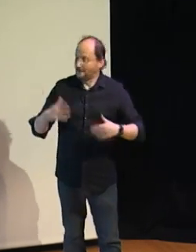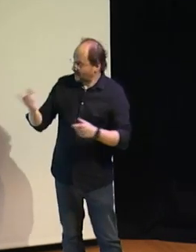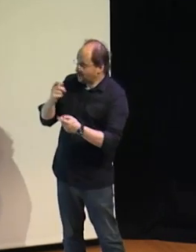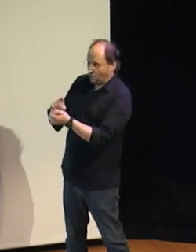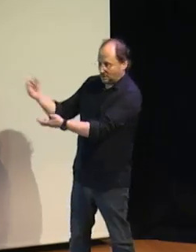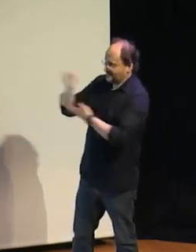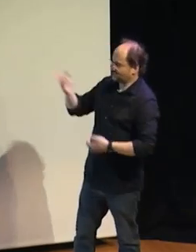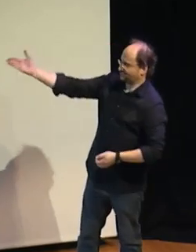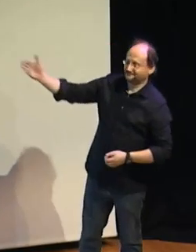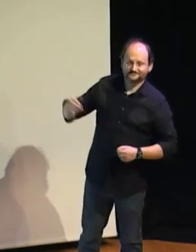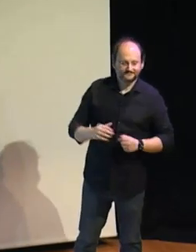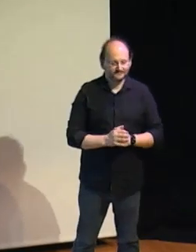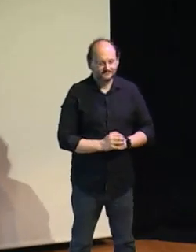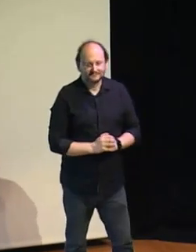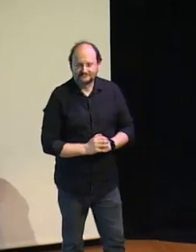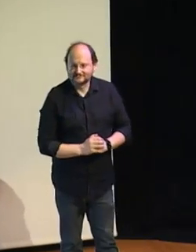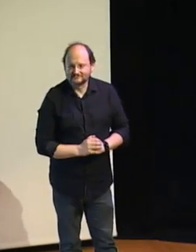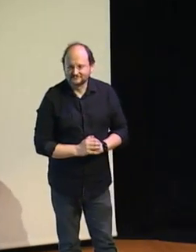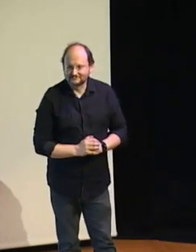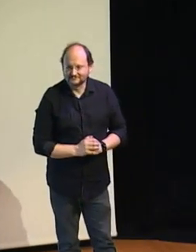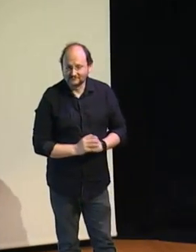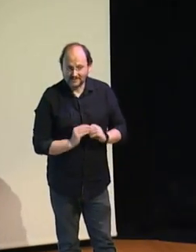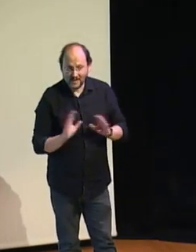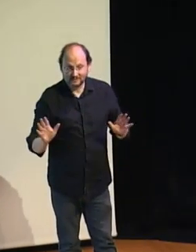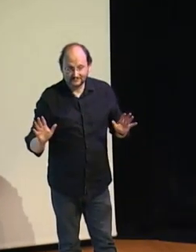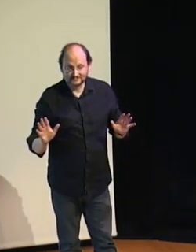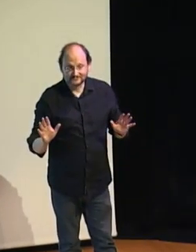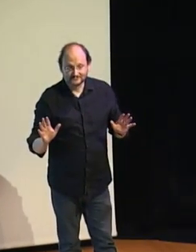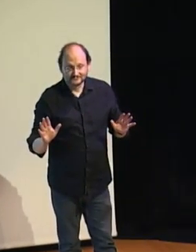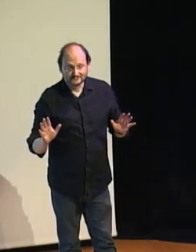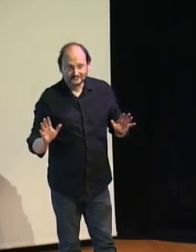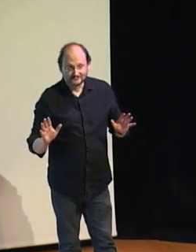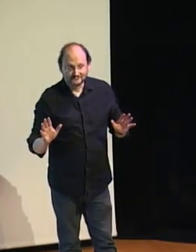dans quelque chose qui va être de l'ordre plus du plaisir. Est-ce que c'est clair?